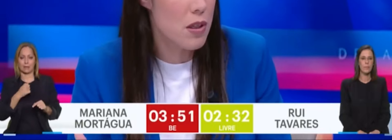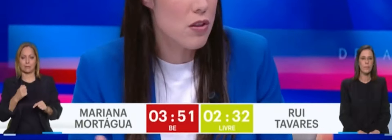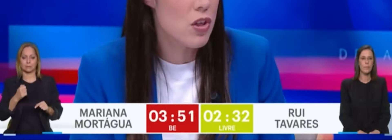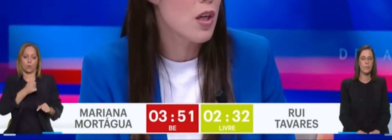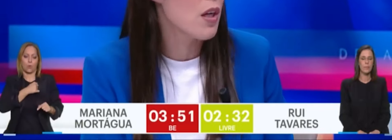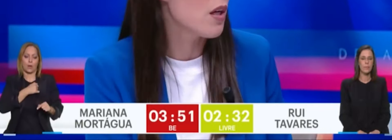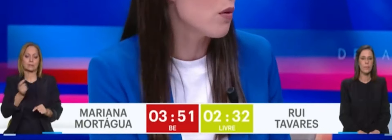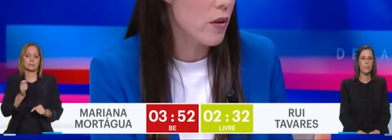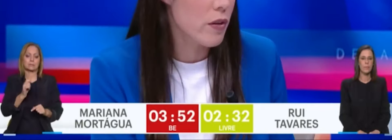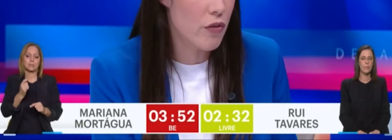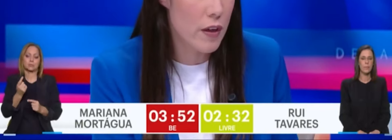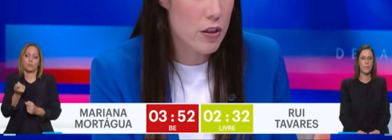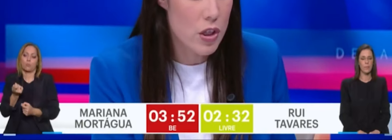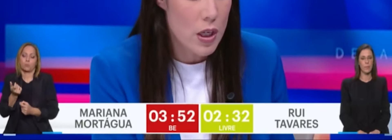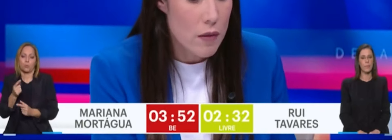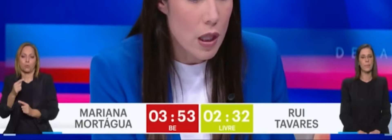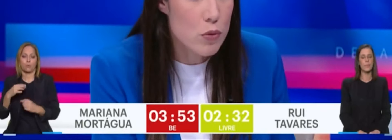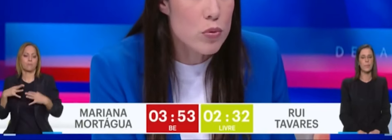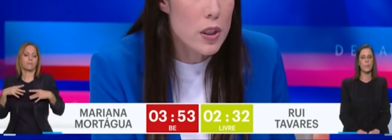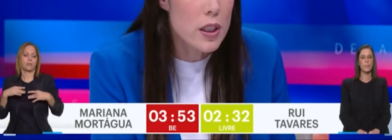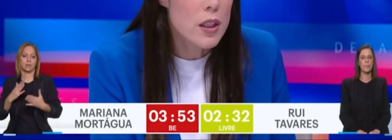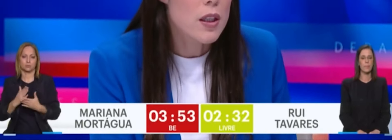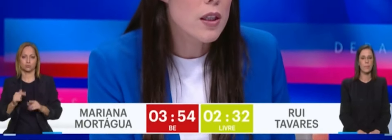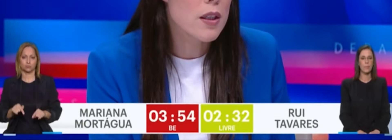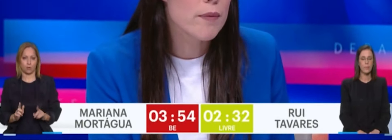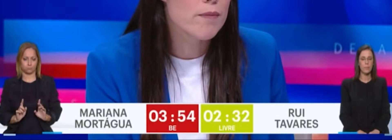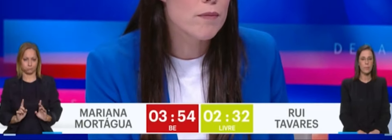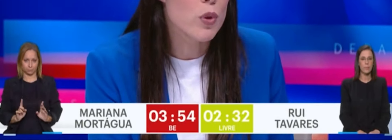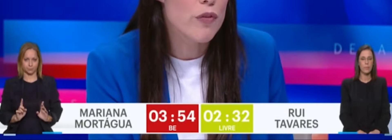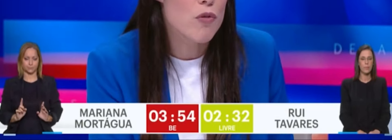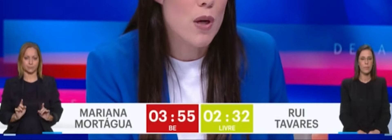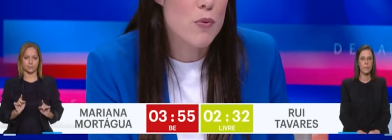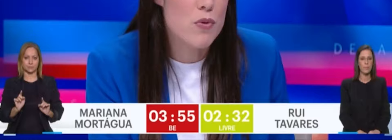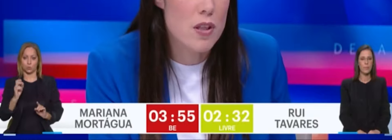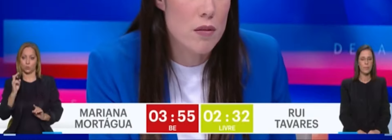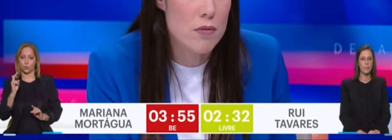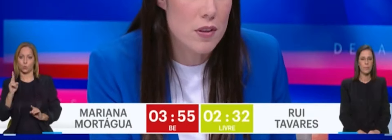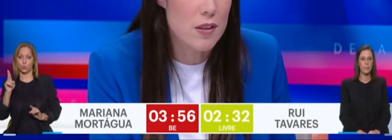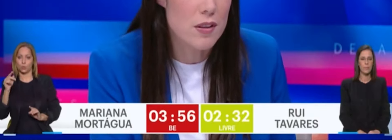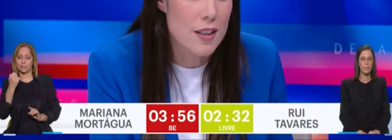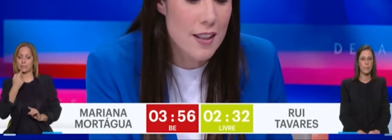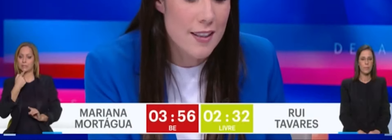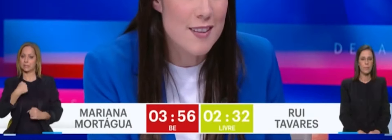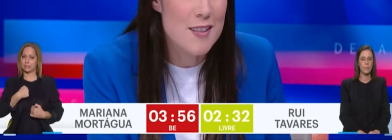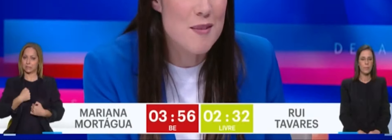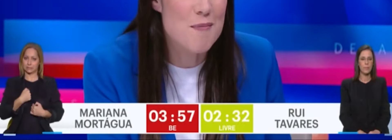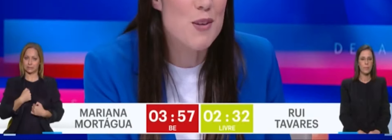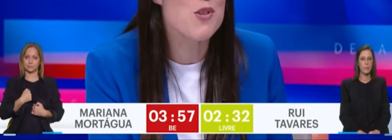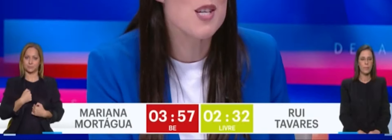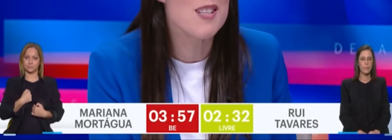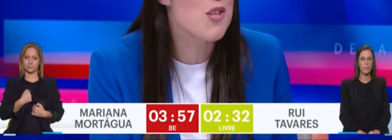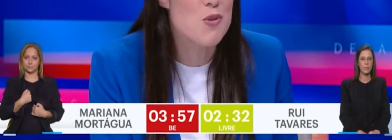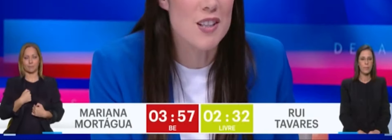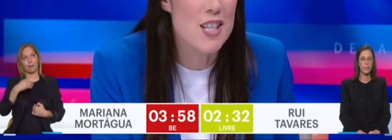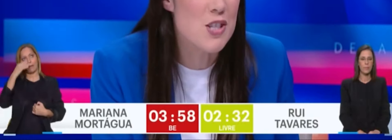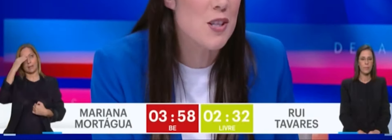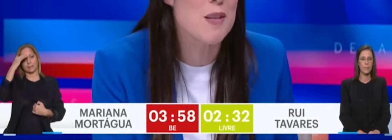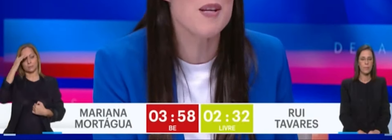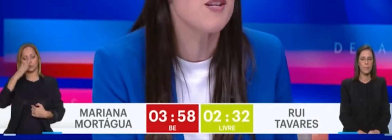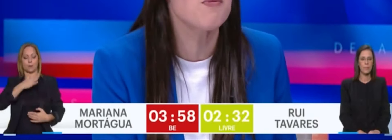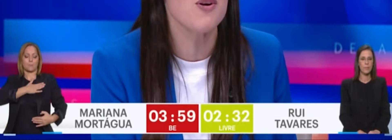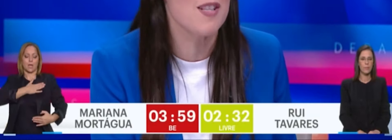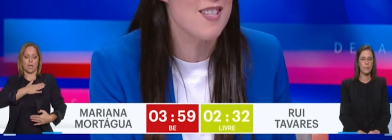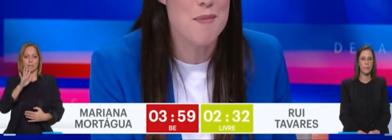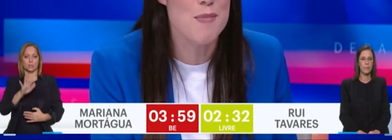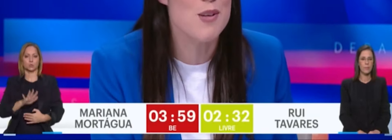meio dúzia de meses eh durante as férias na altura hh o Rui Fez uma acusação de eh demagogia nacionalista